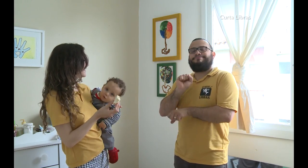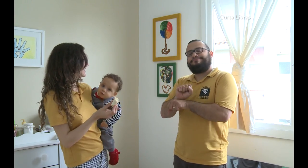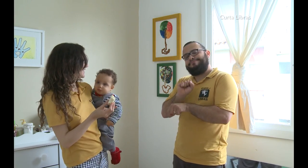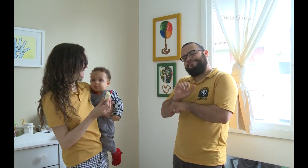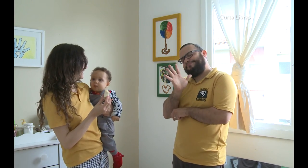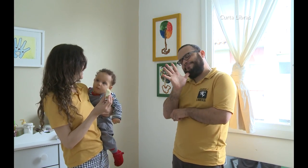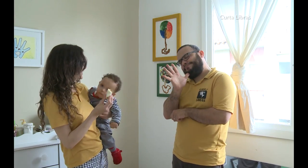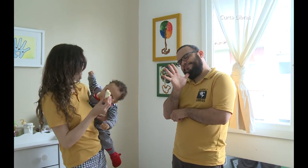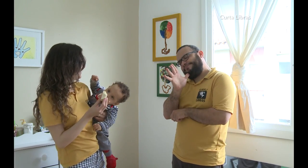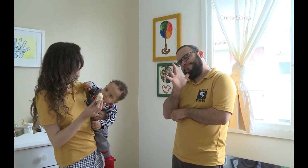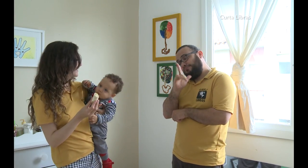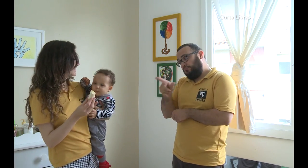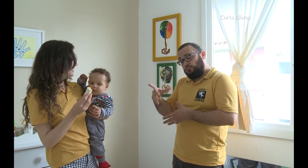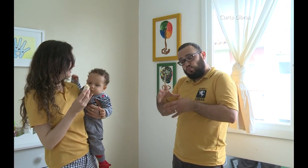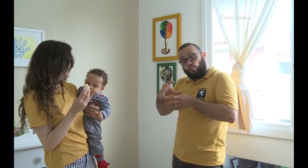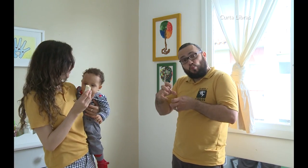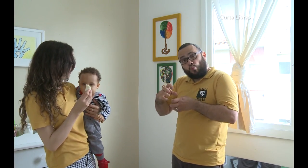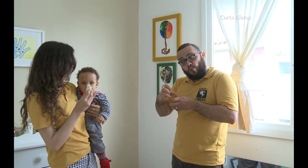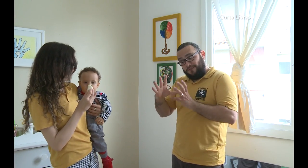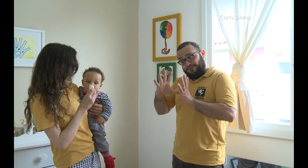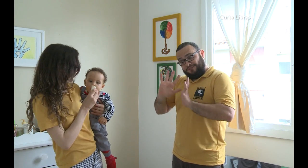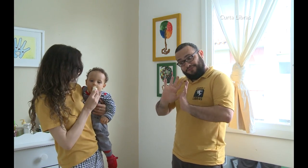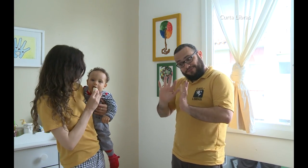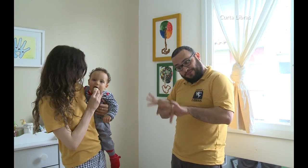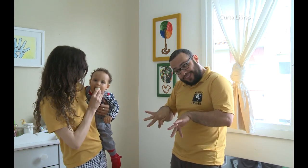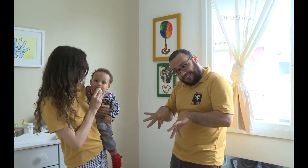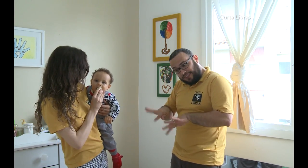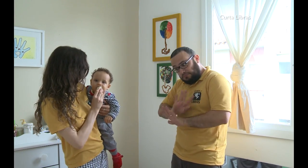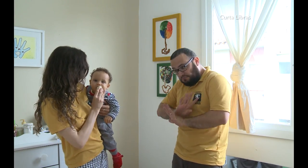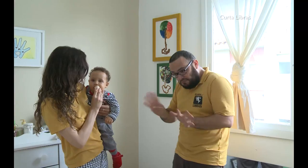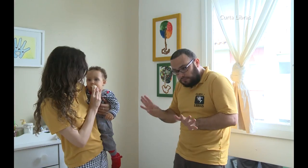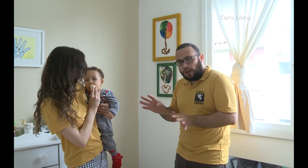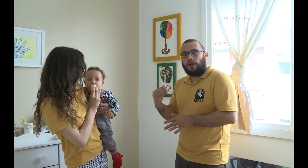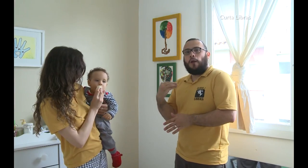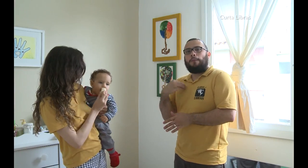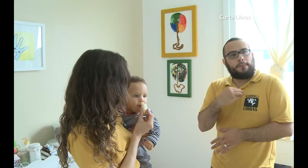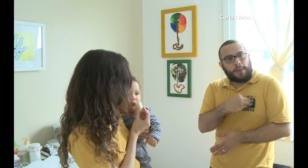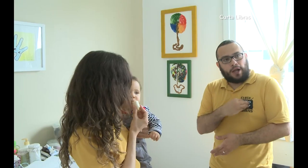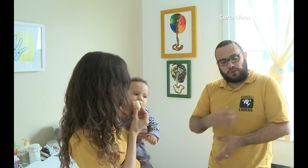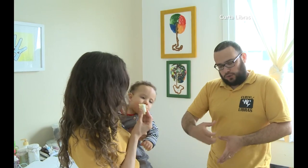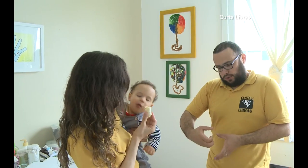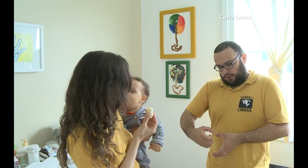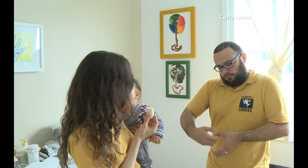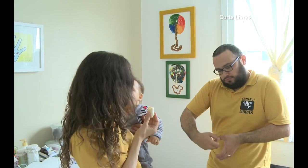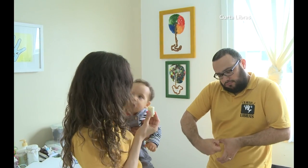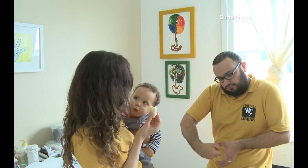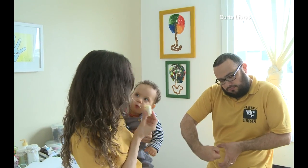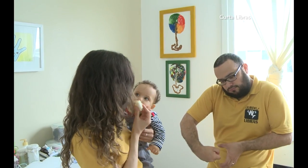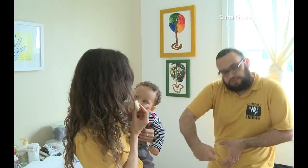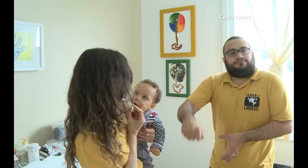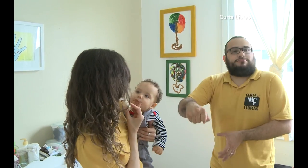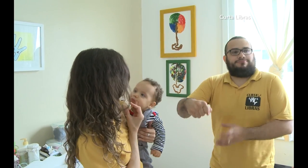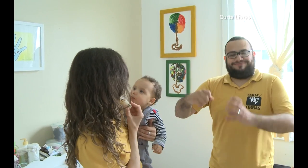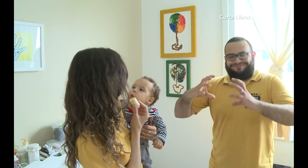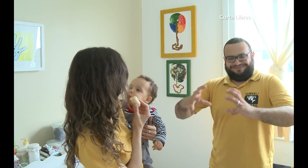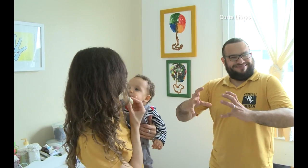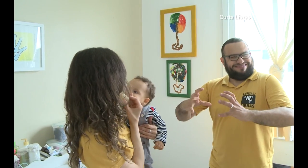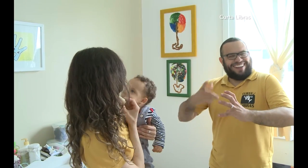O cordão umbilical foi cortado E o médico retirou a placenta Aí